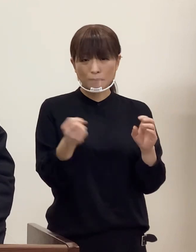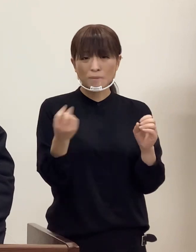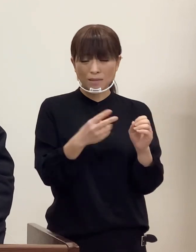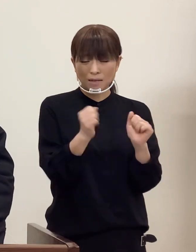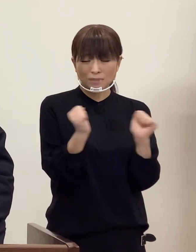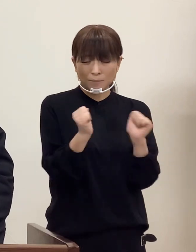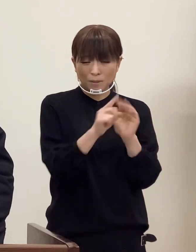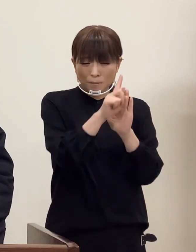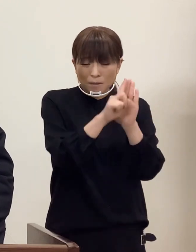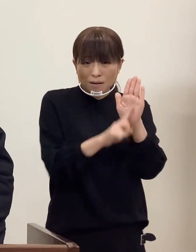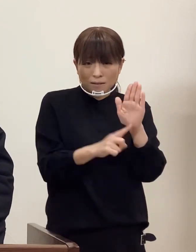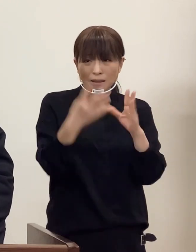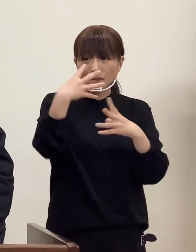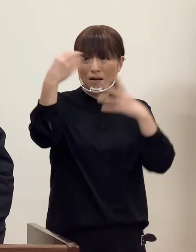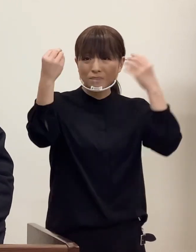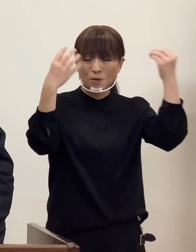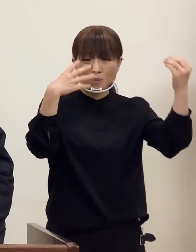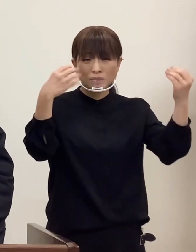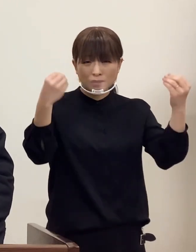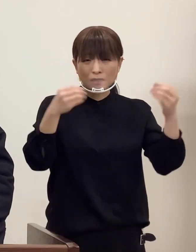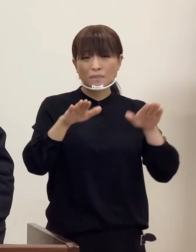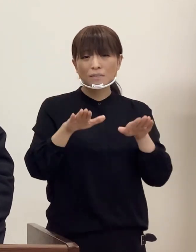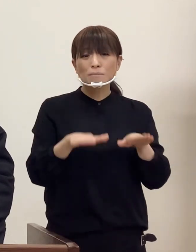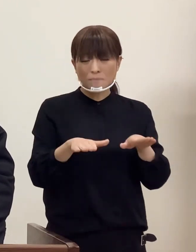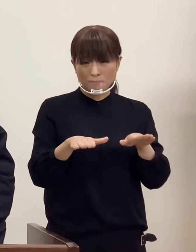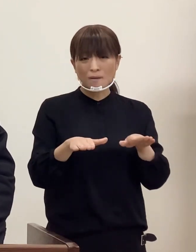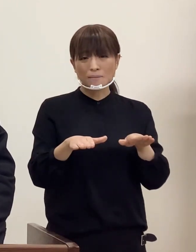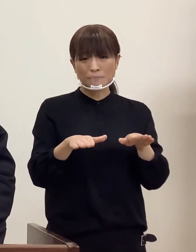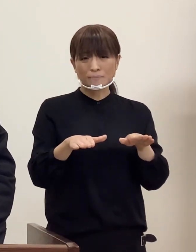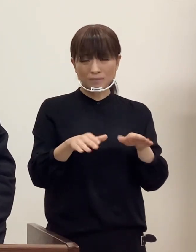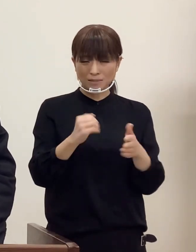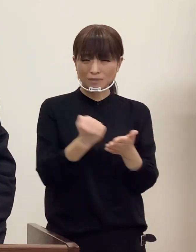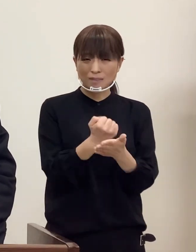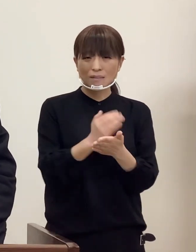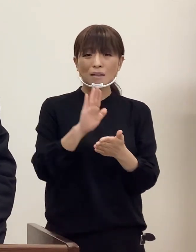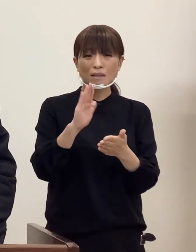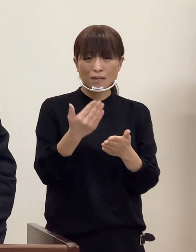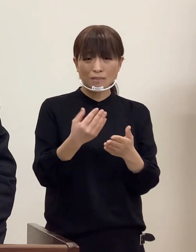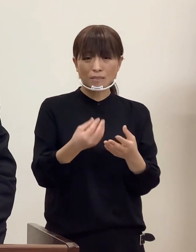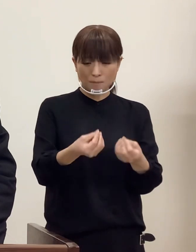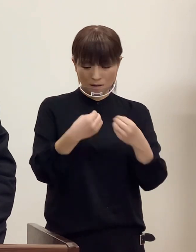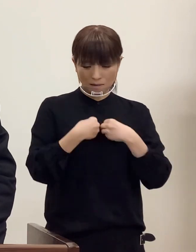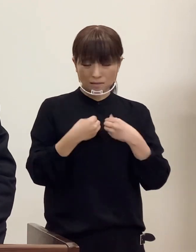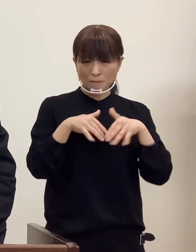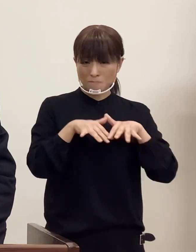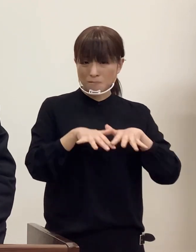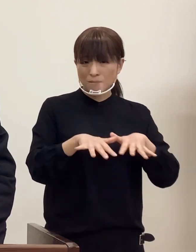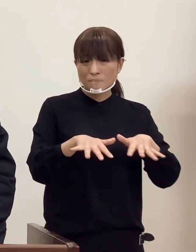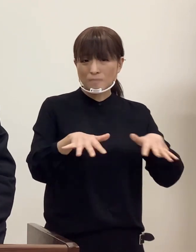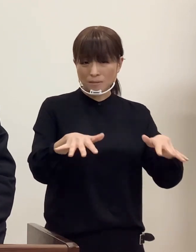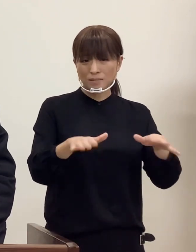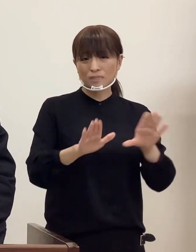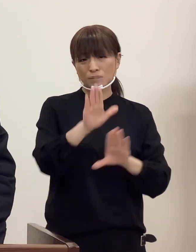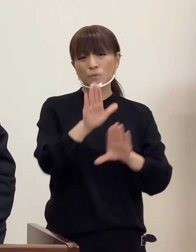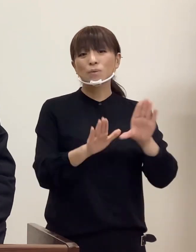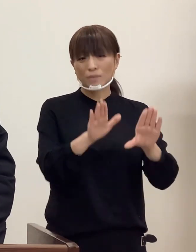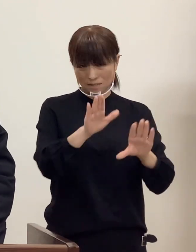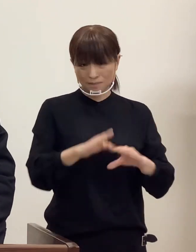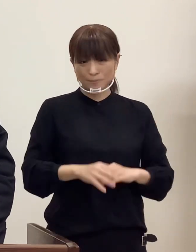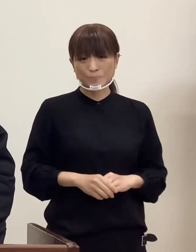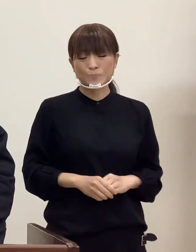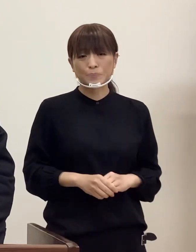がり、乾燥する季節を迎えたことによりまして、残念ながら現下の感染状況は大変厳しいものとなっております